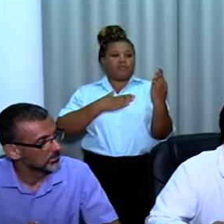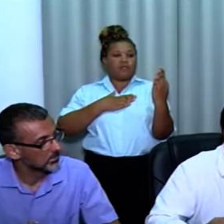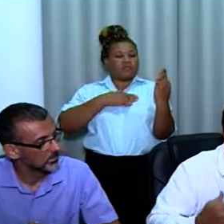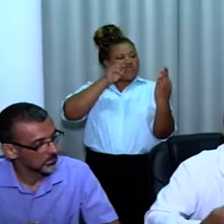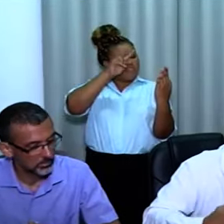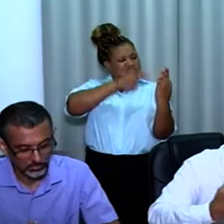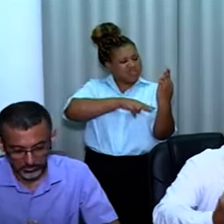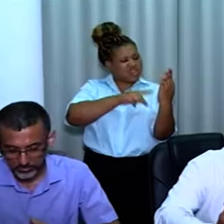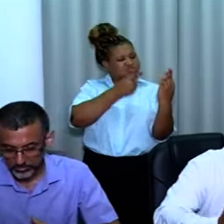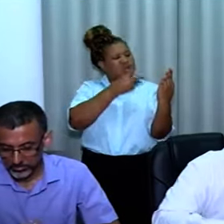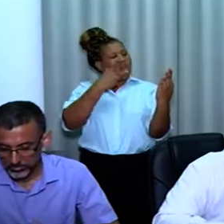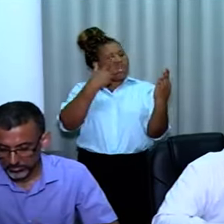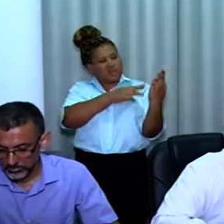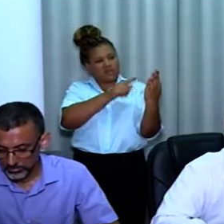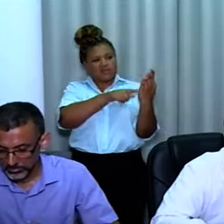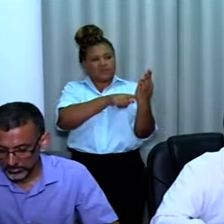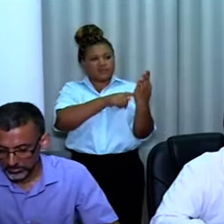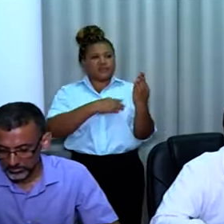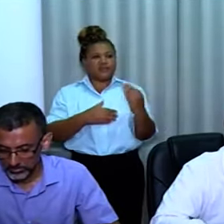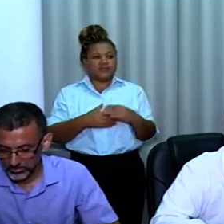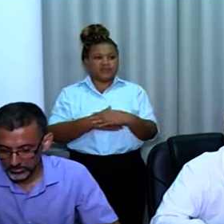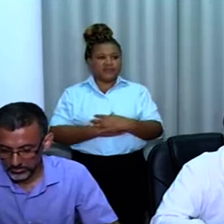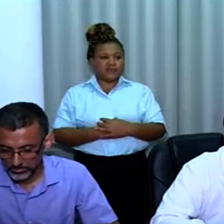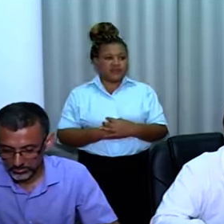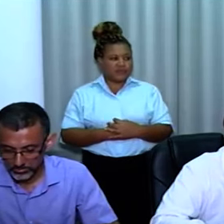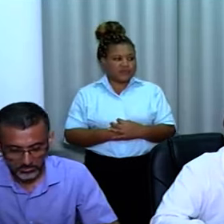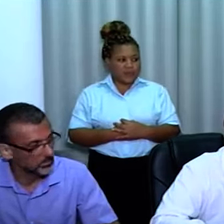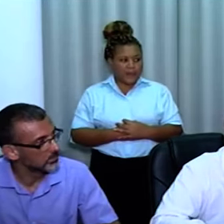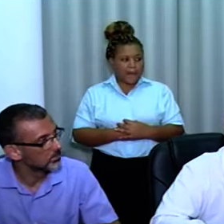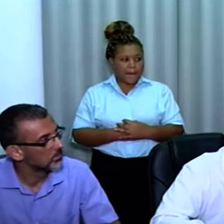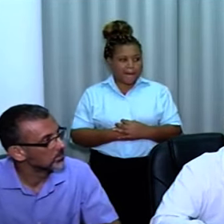professionnel et décider quoi qui correct pour du